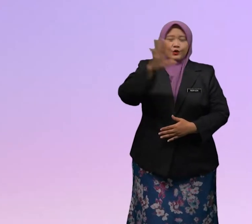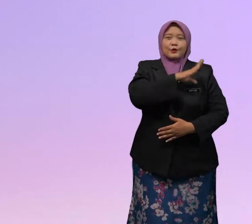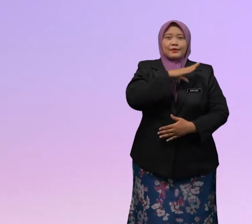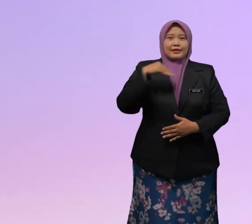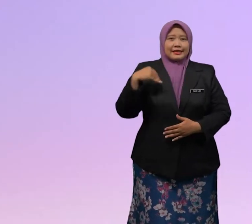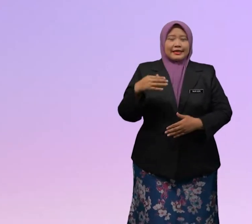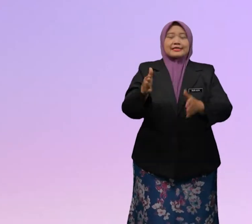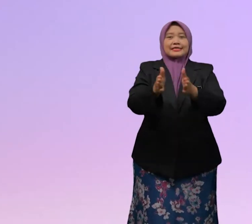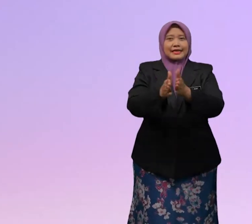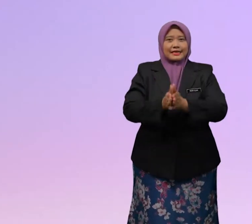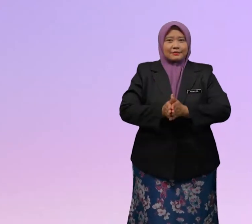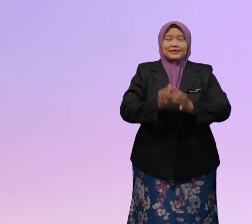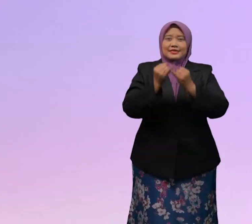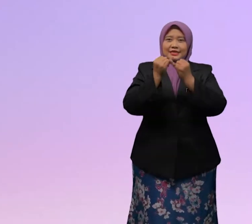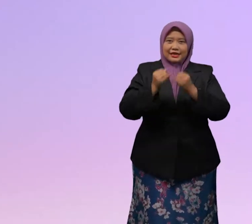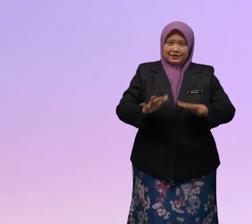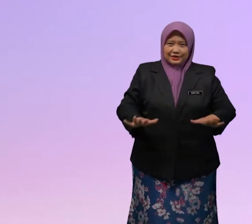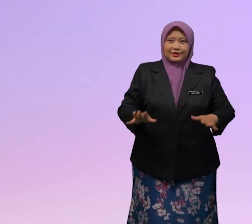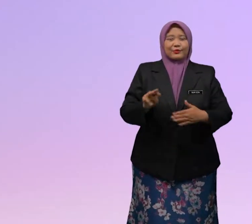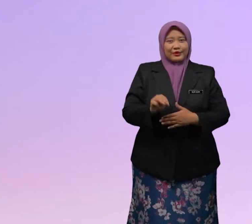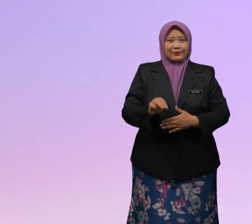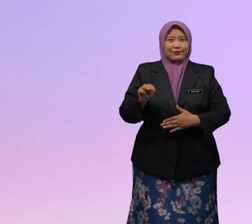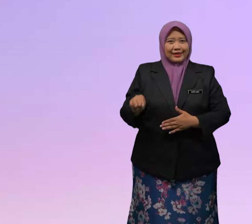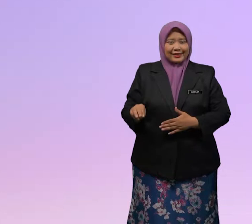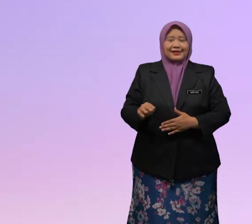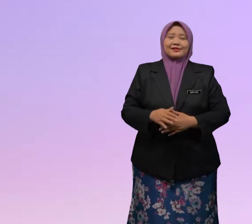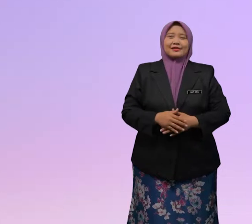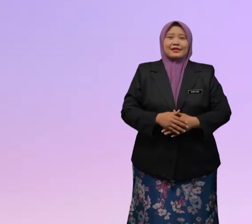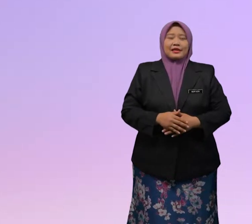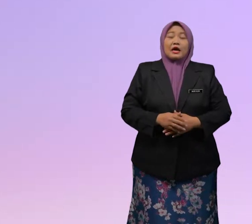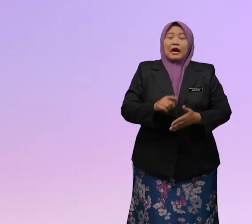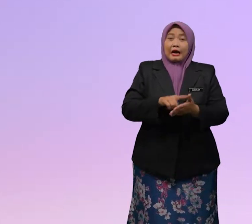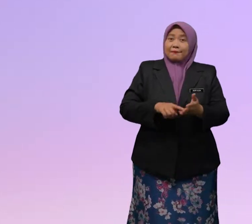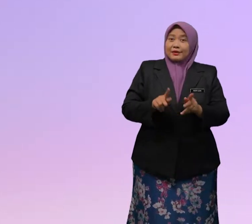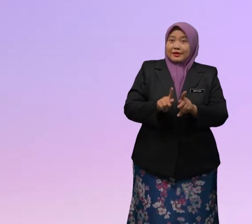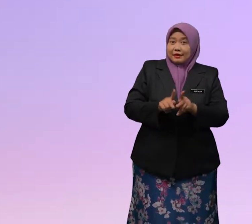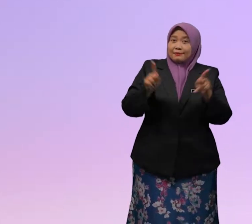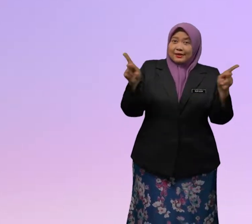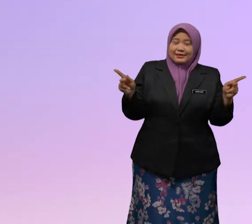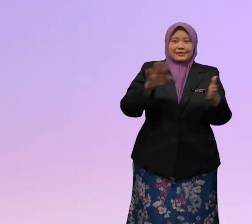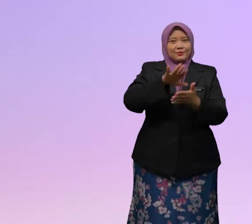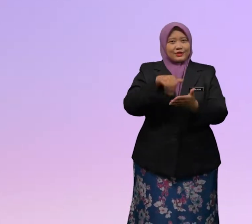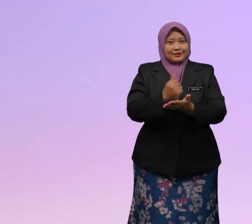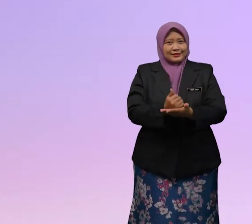Assalamualaikum dan salam sejahtera murid-murid. Apa khabar semua?